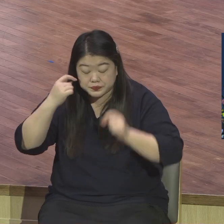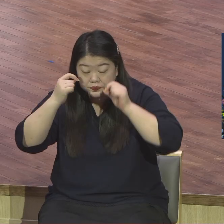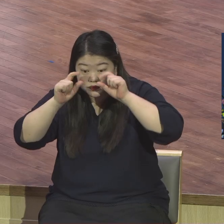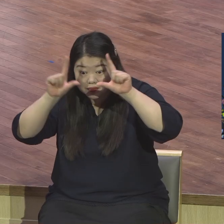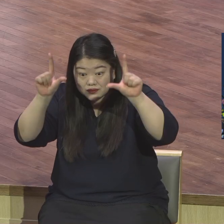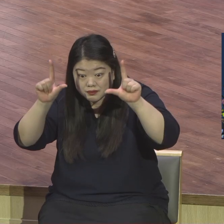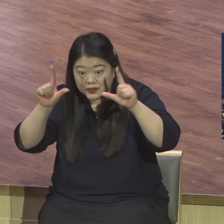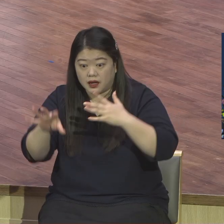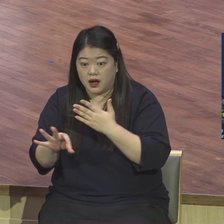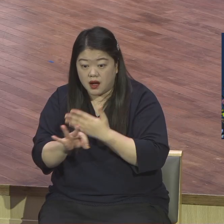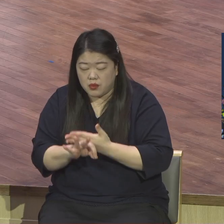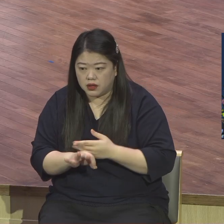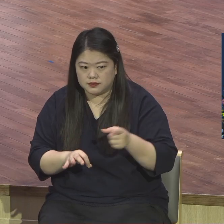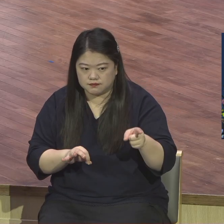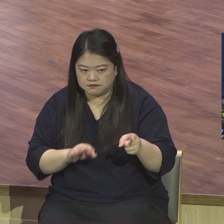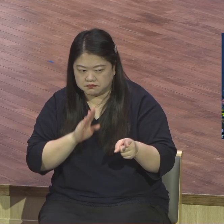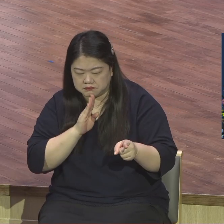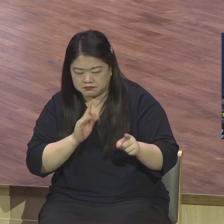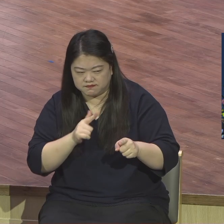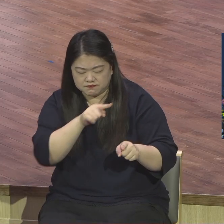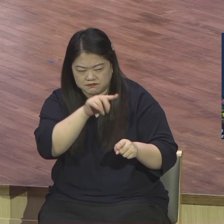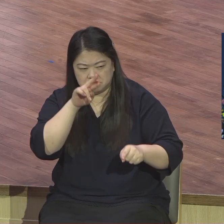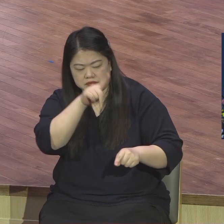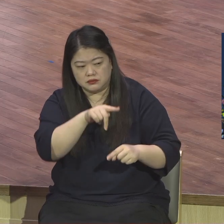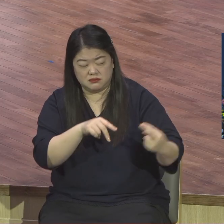율법주의자들이 속임수에 속고 있느냐?